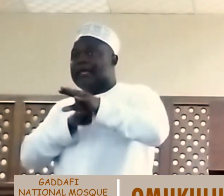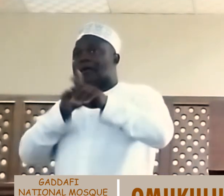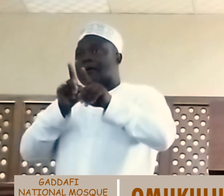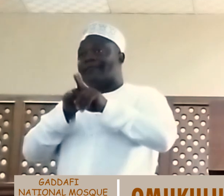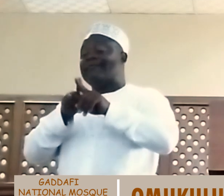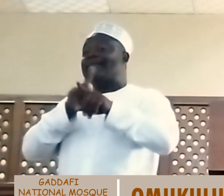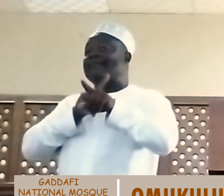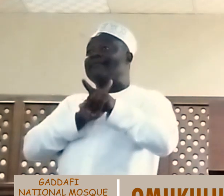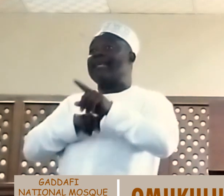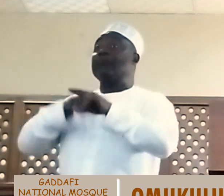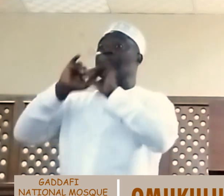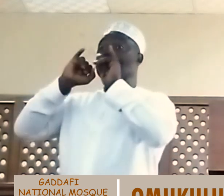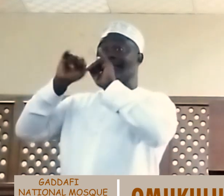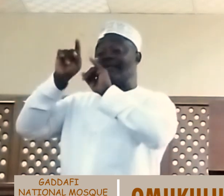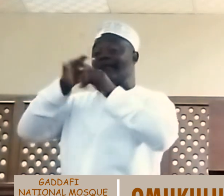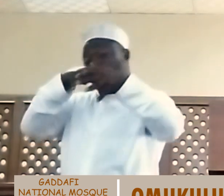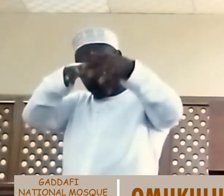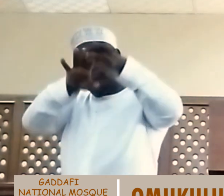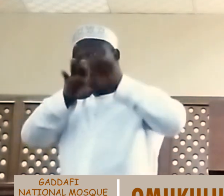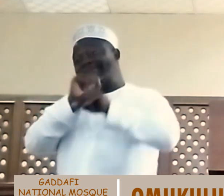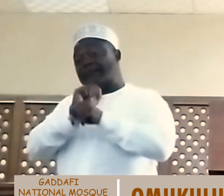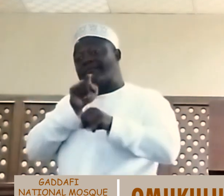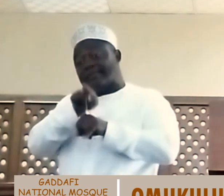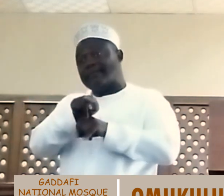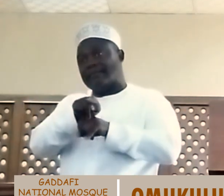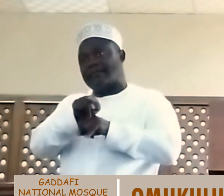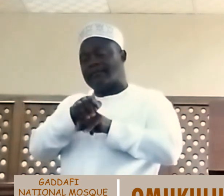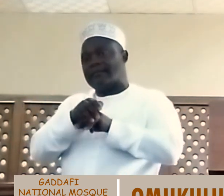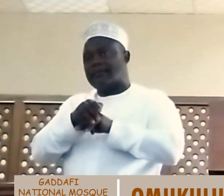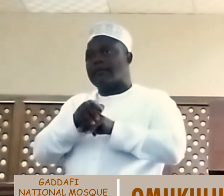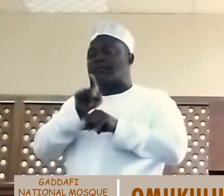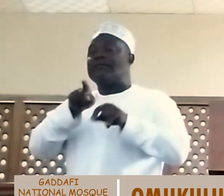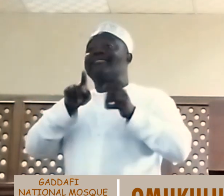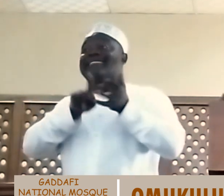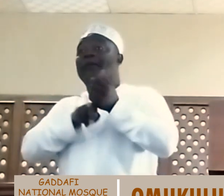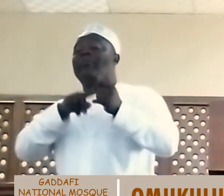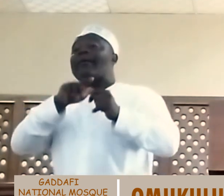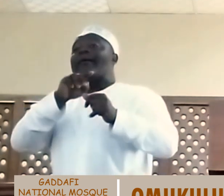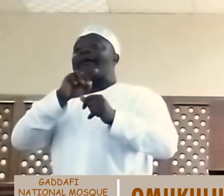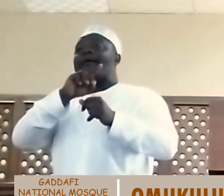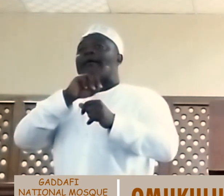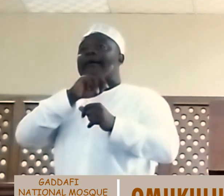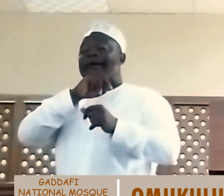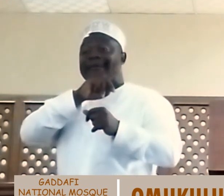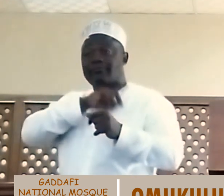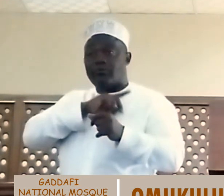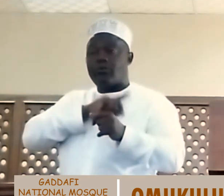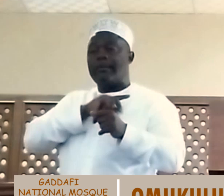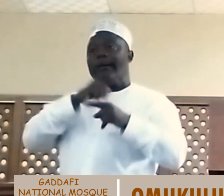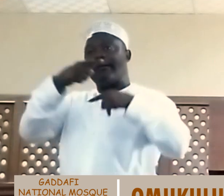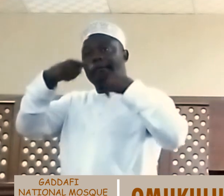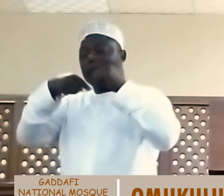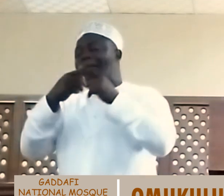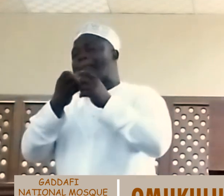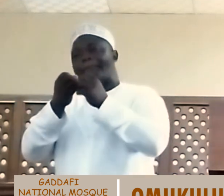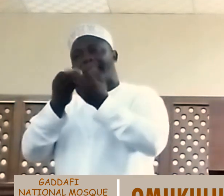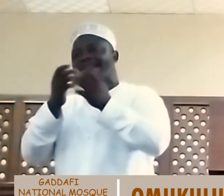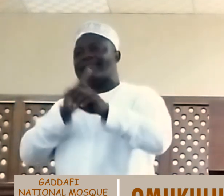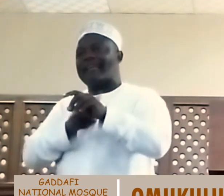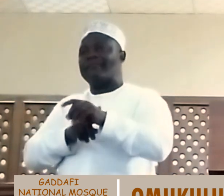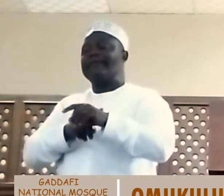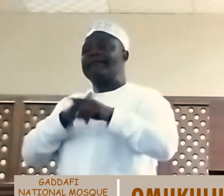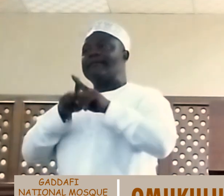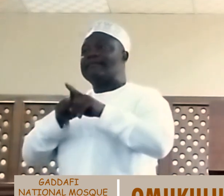inna nahnu nuhyi lmauta wa naktubu ma kaddamu wa atharahum